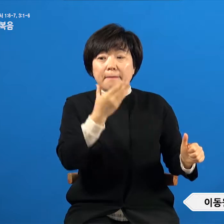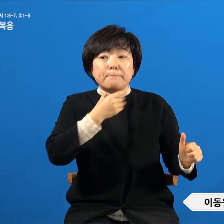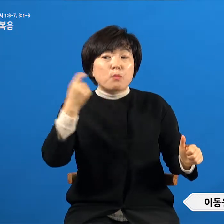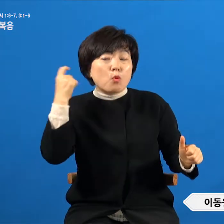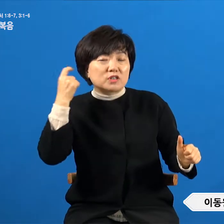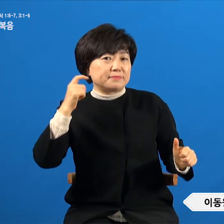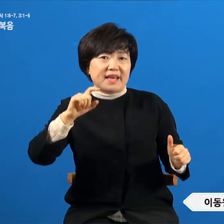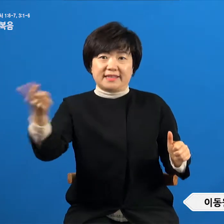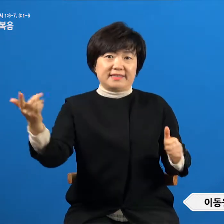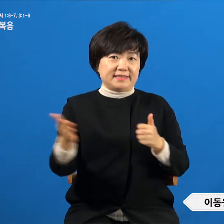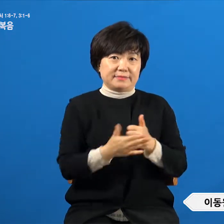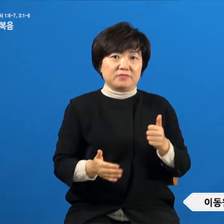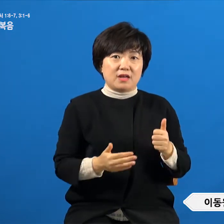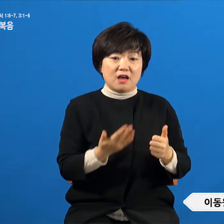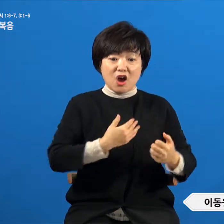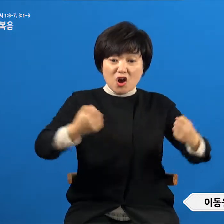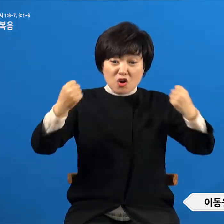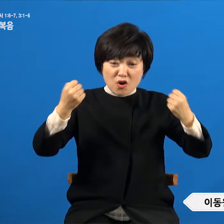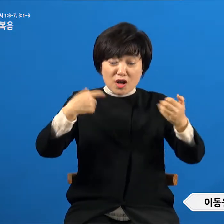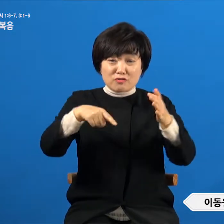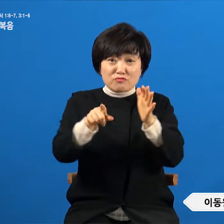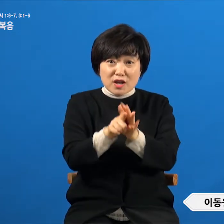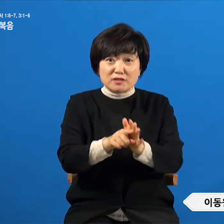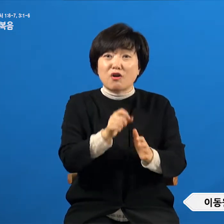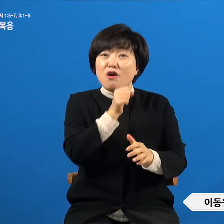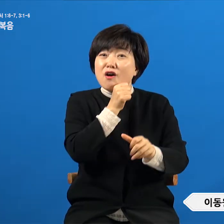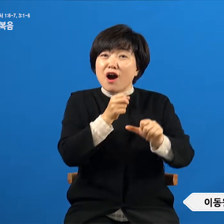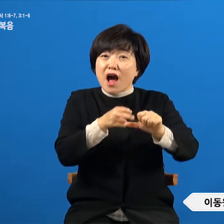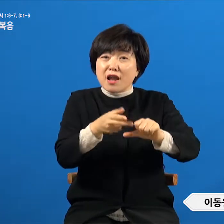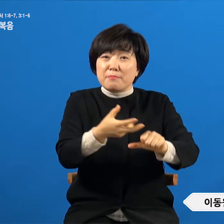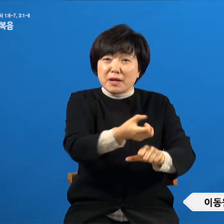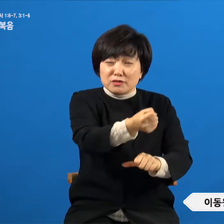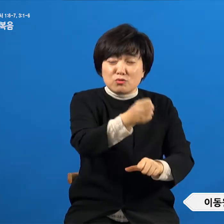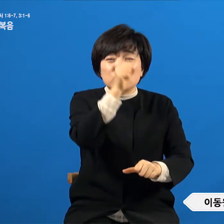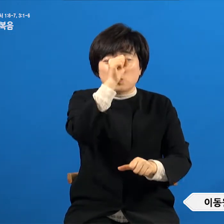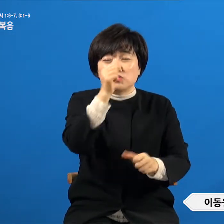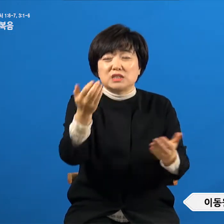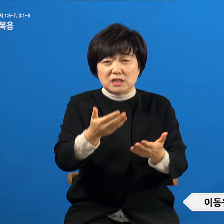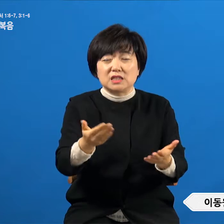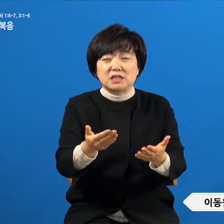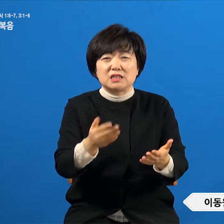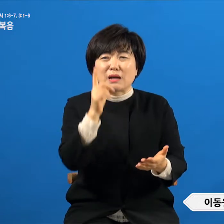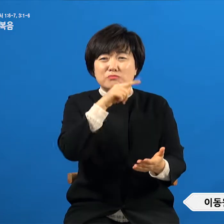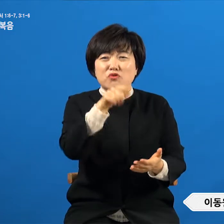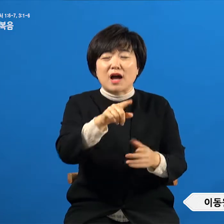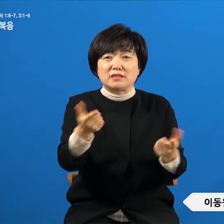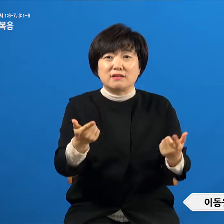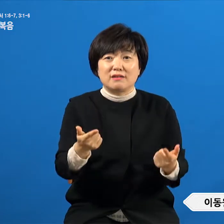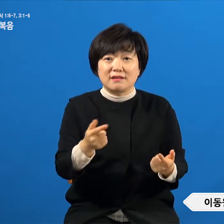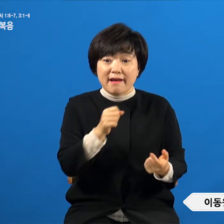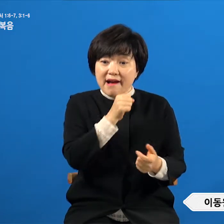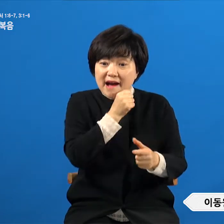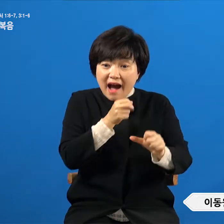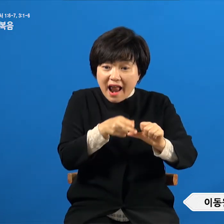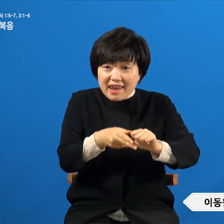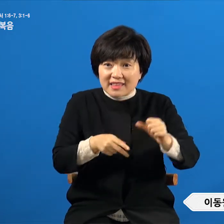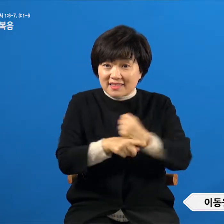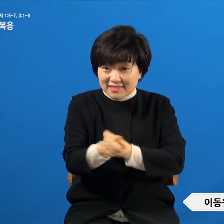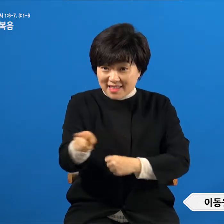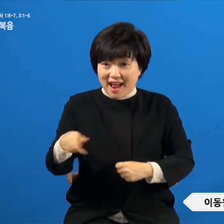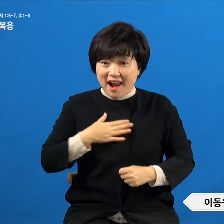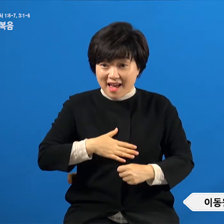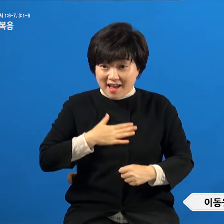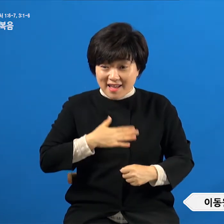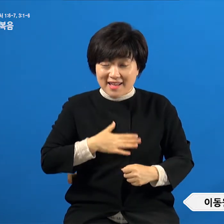복음의 본질이 아니기 때문에. 뭐 건강을 위해서 할례를 받았다. 그건 좋은 일이에요. 나쁜 것은 아니지만 할례가 지금 뭔지 내가 설명을 안 해도